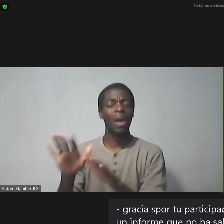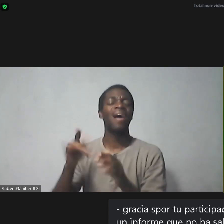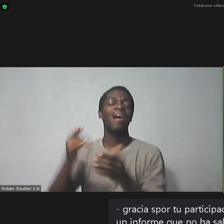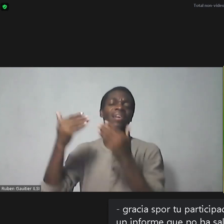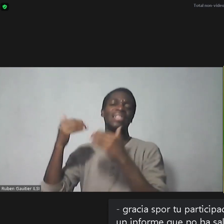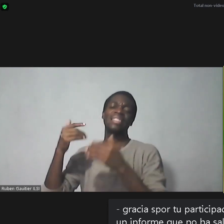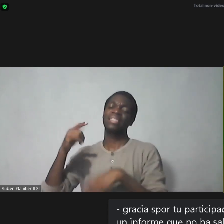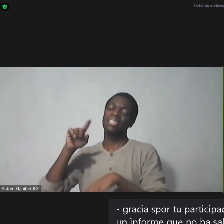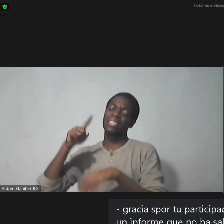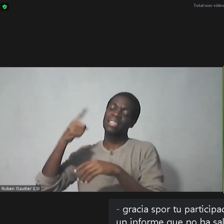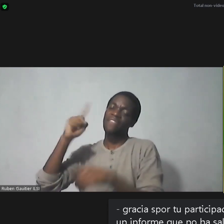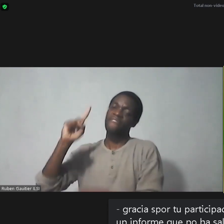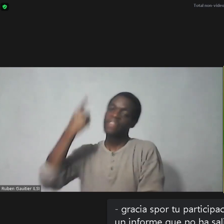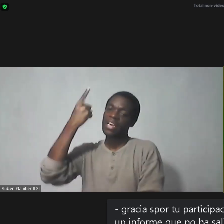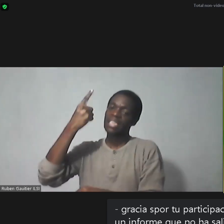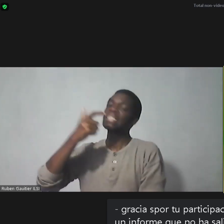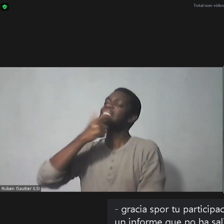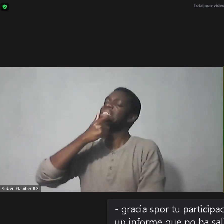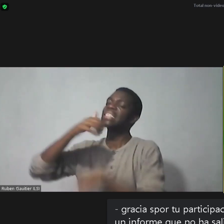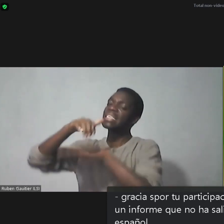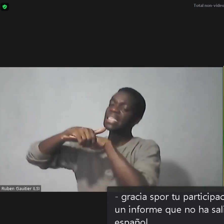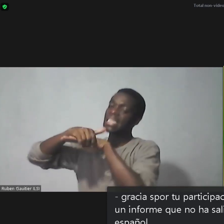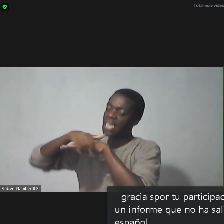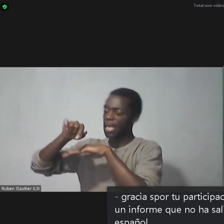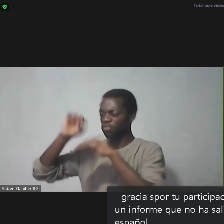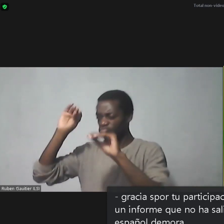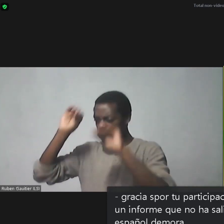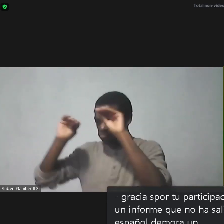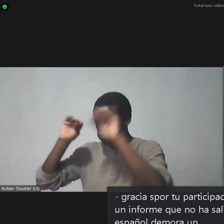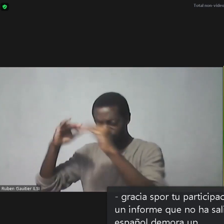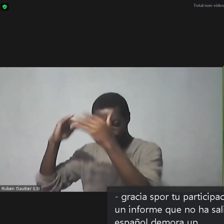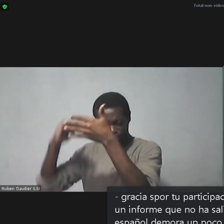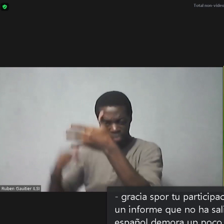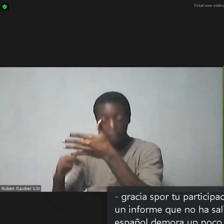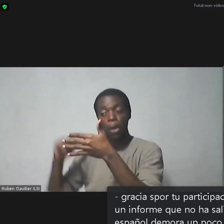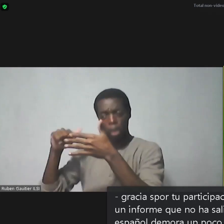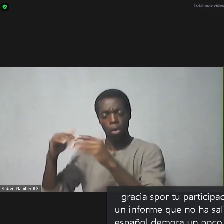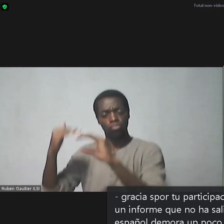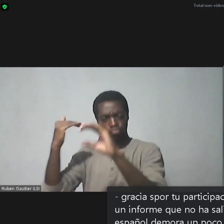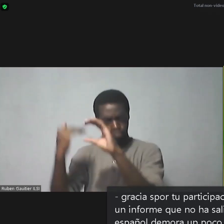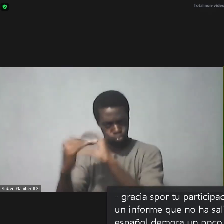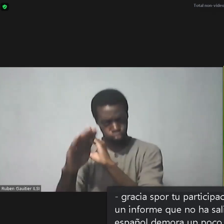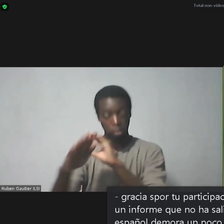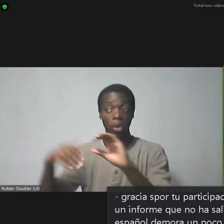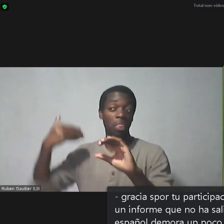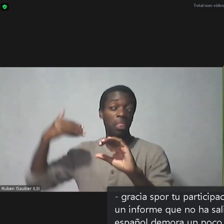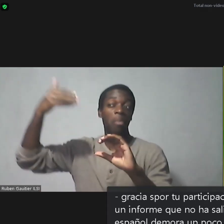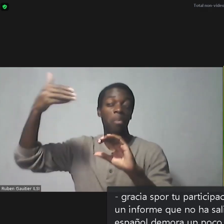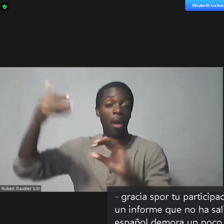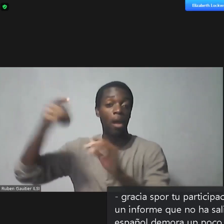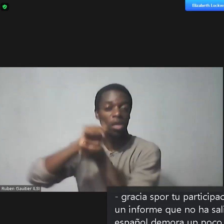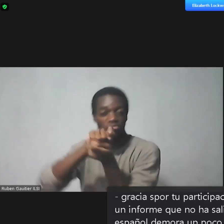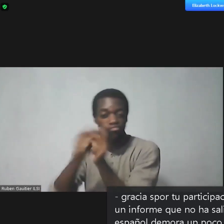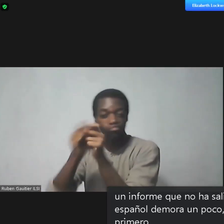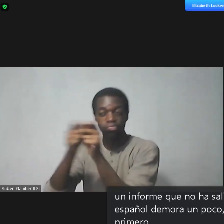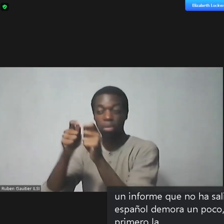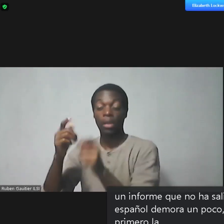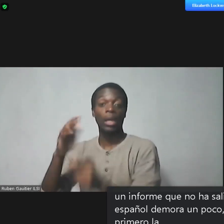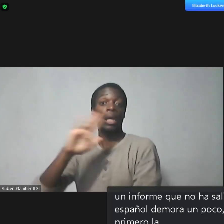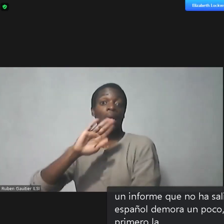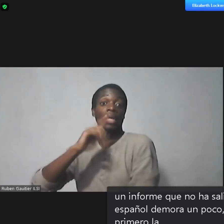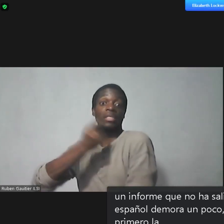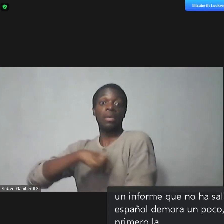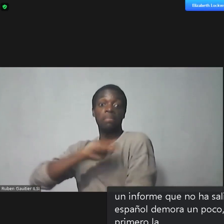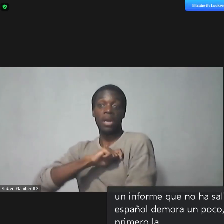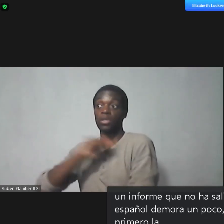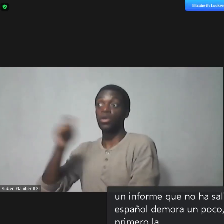de todas maneras, vamos a primero compartir la versión en inglés y luego cuando esté la versión en español la compartiremos. Sí. Pero gracias a ti